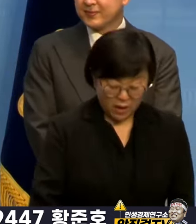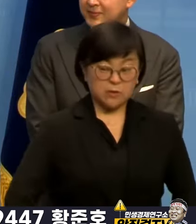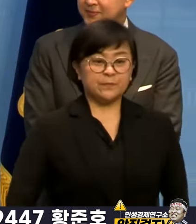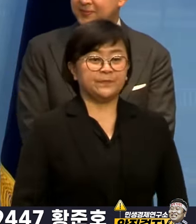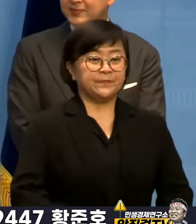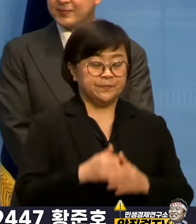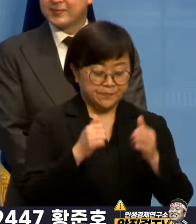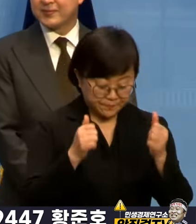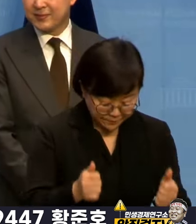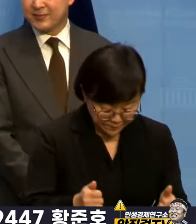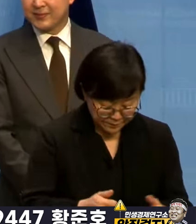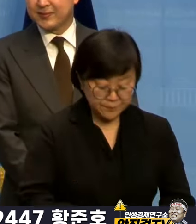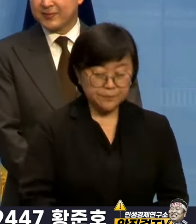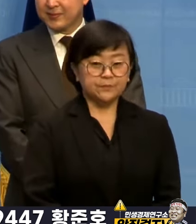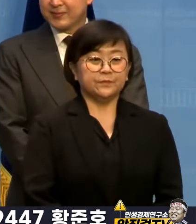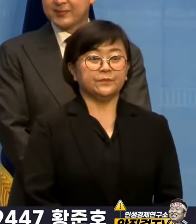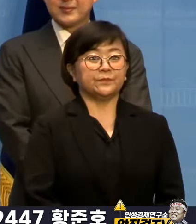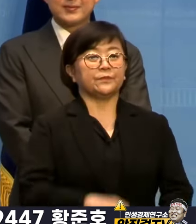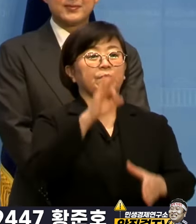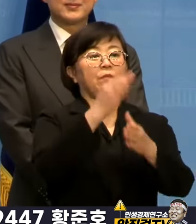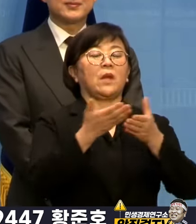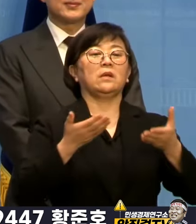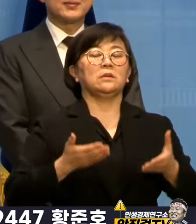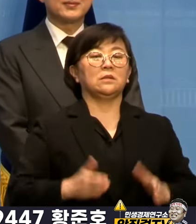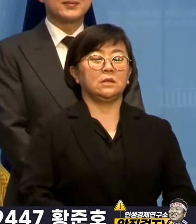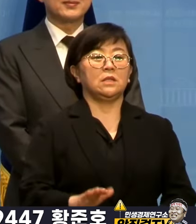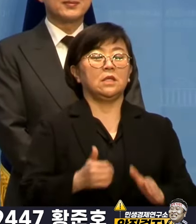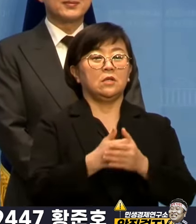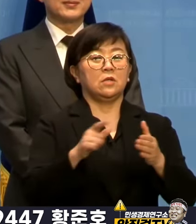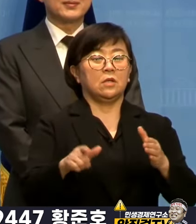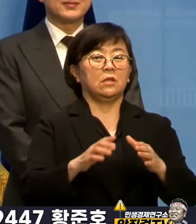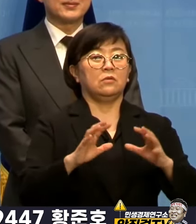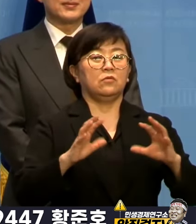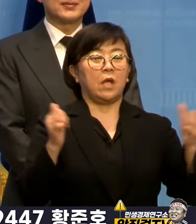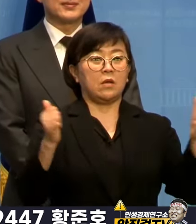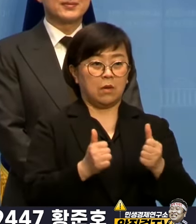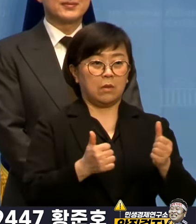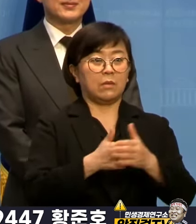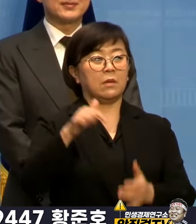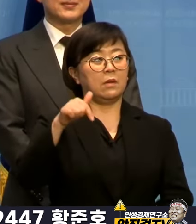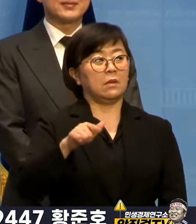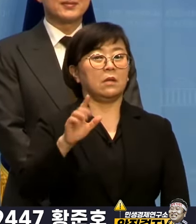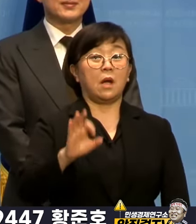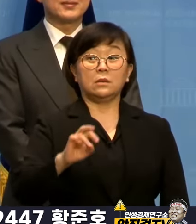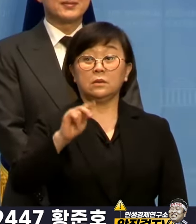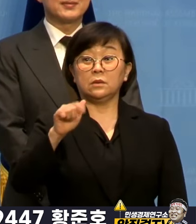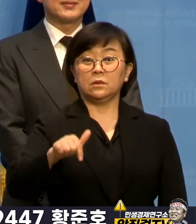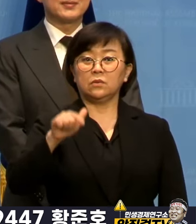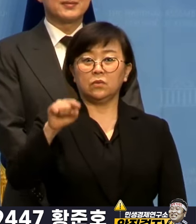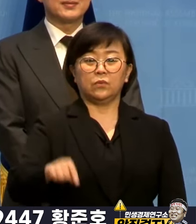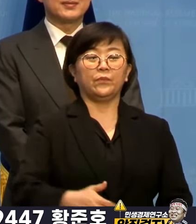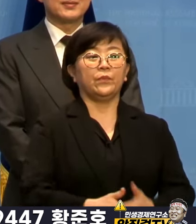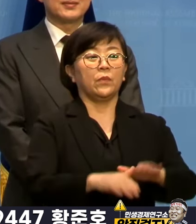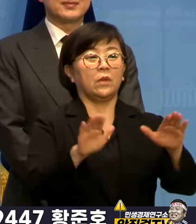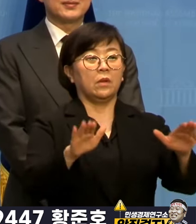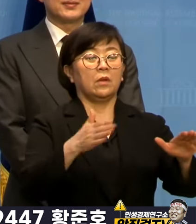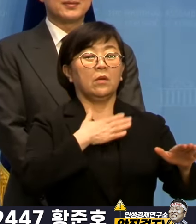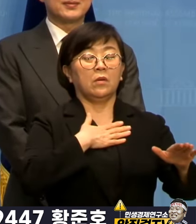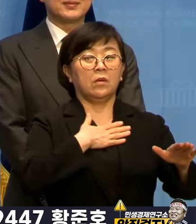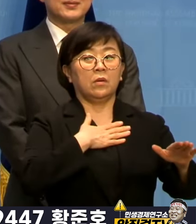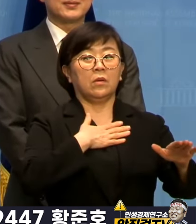예, 인사드리겠습니다. 안양시 마랑구 출신 국회의원 강득구입니다. 저는 아시다시피